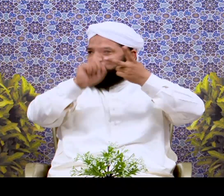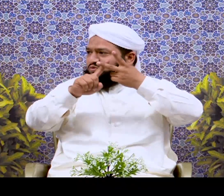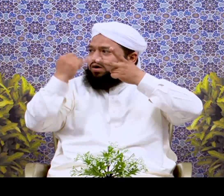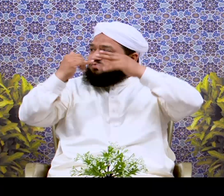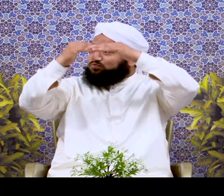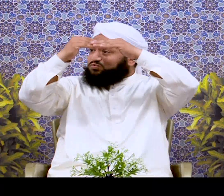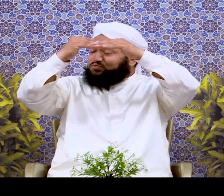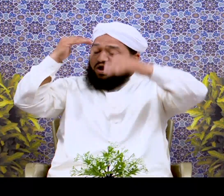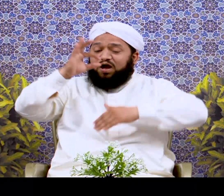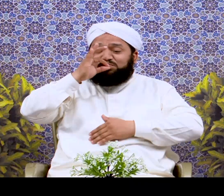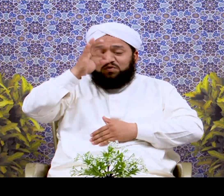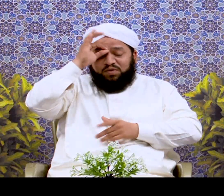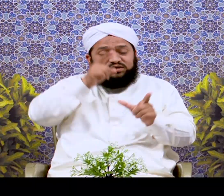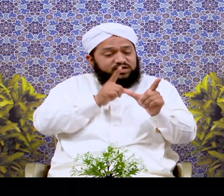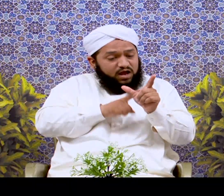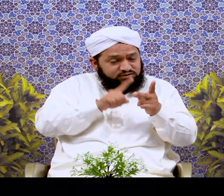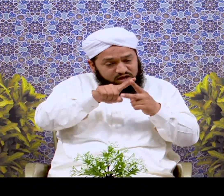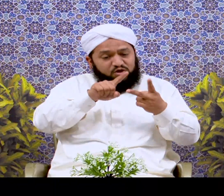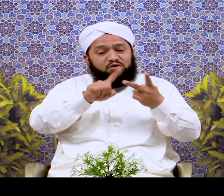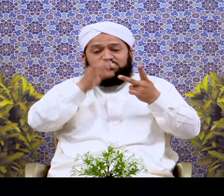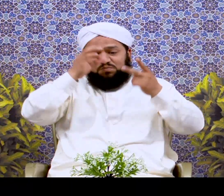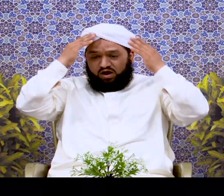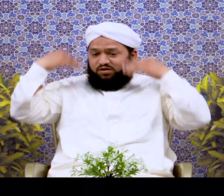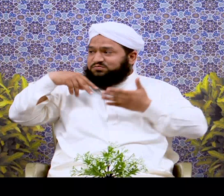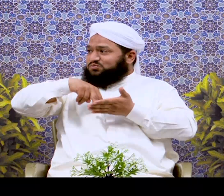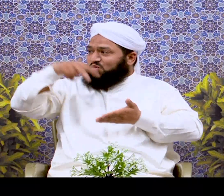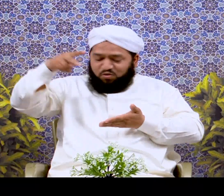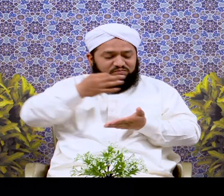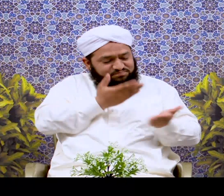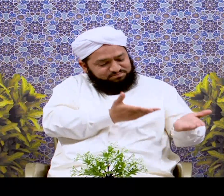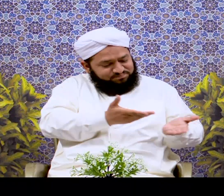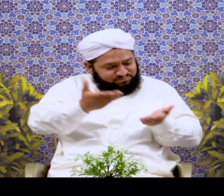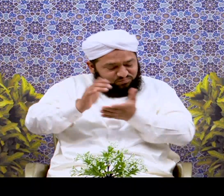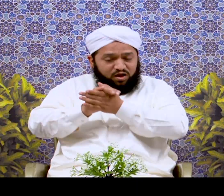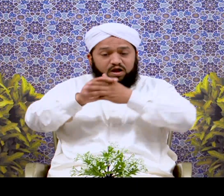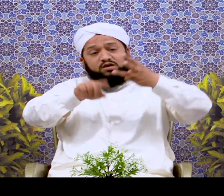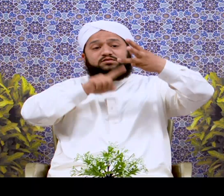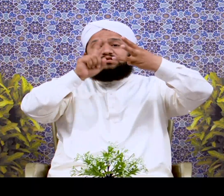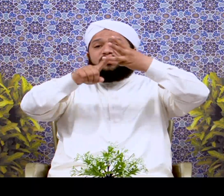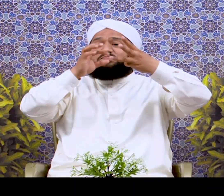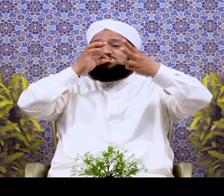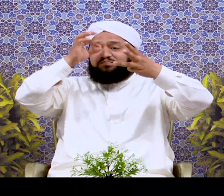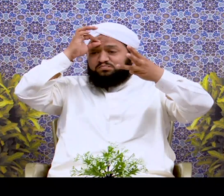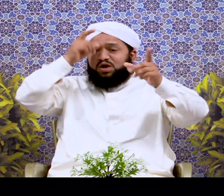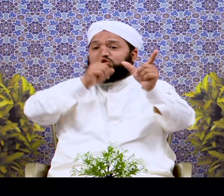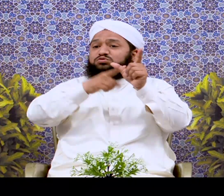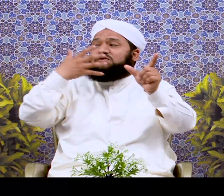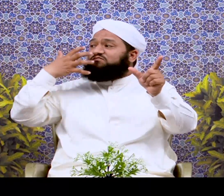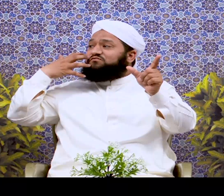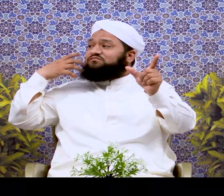حضرت یحییٰ و عیسیٰ علیہ السلام، تیسرے آسمان پر حضرت یوسف علیہ السلام، چوتھے آسمان پر